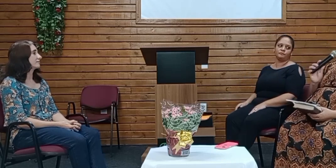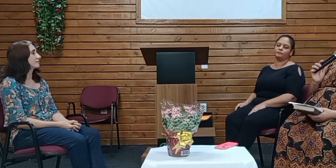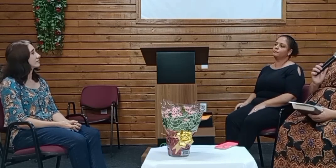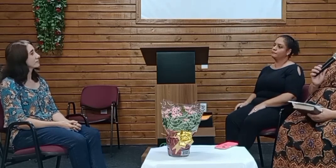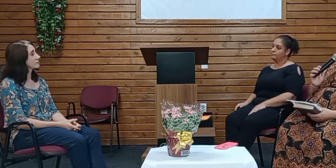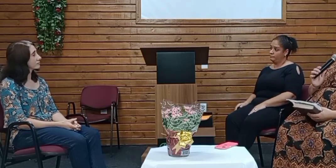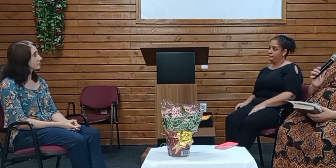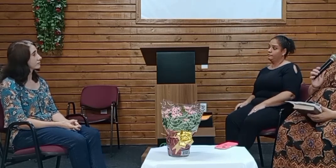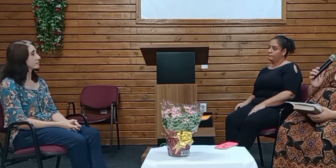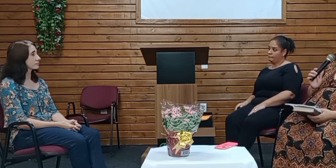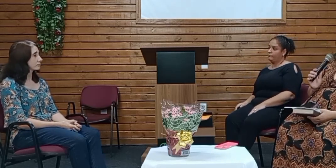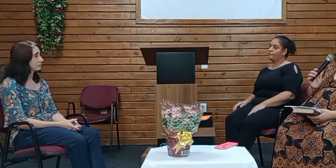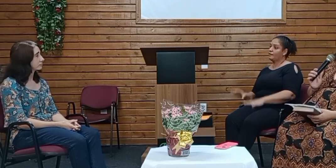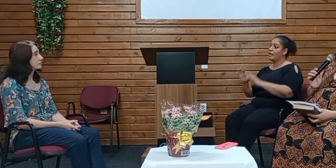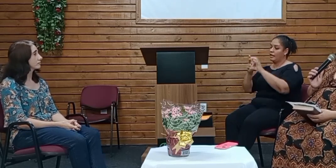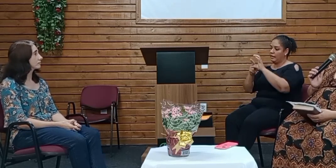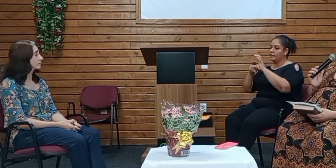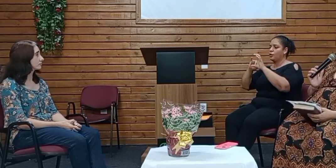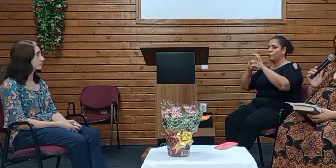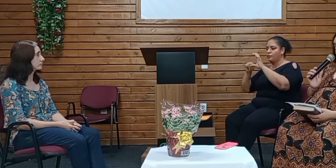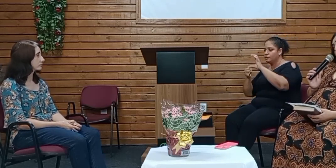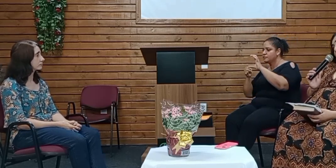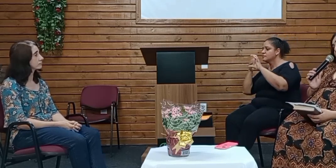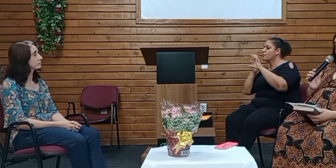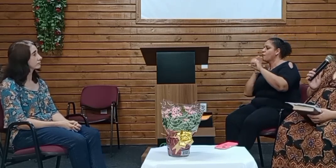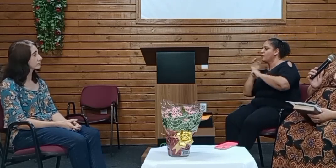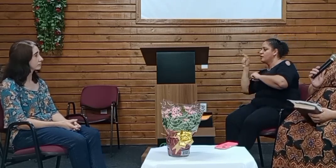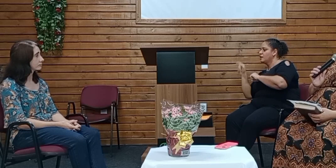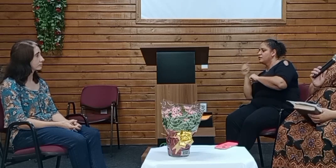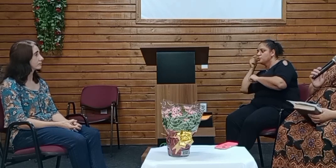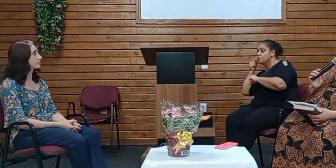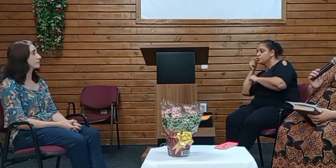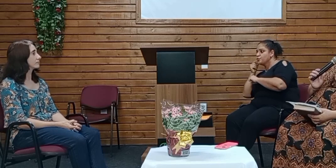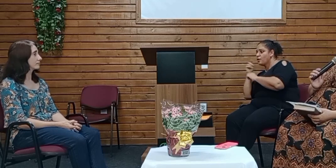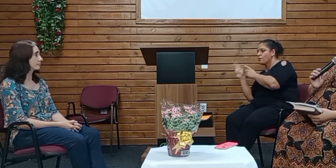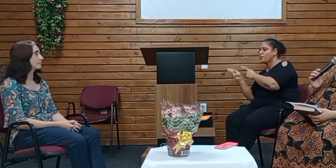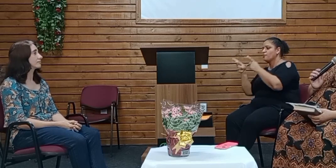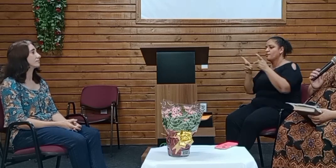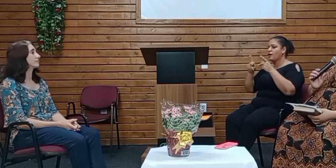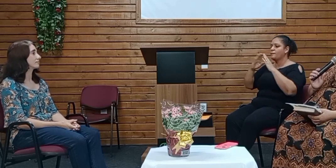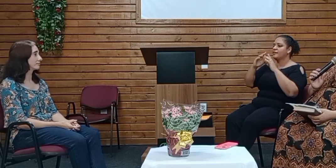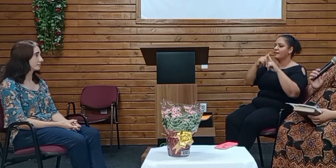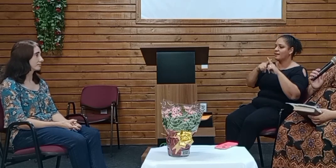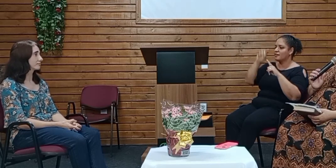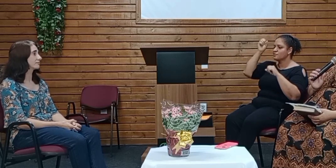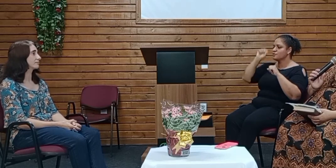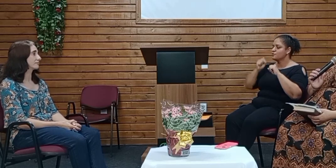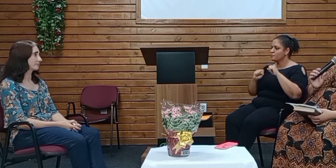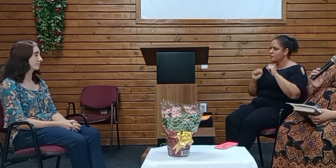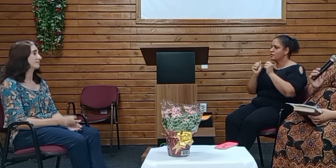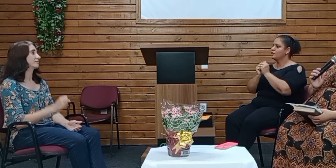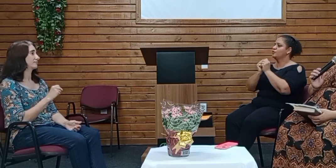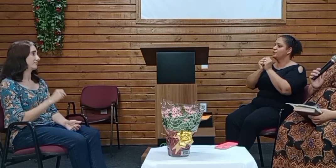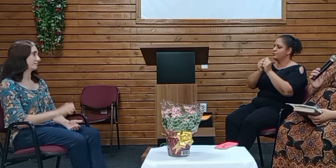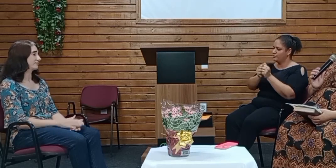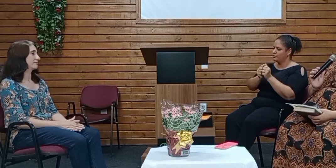Foi assim, então, que através da escola conheceu o João convidou para ir na igreja com a Silvana,